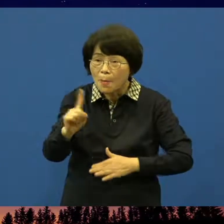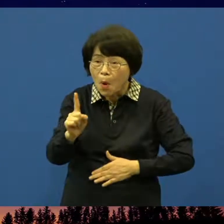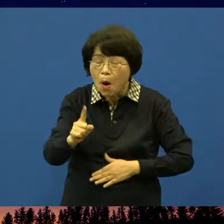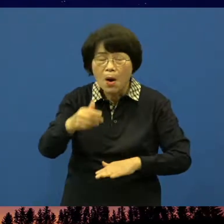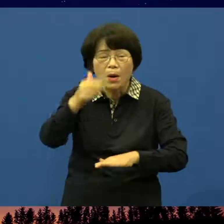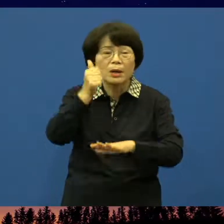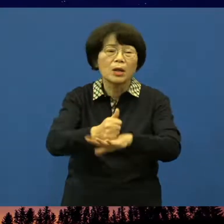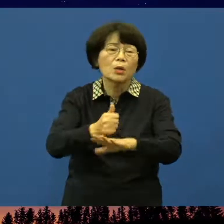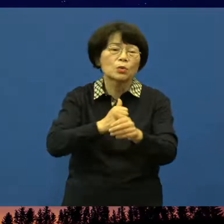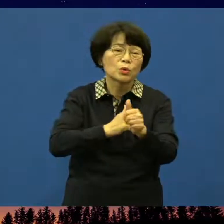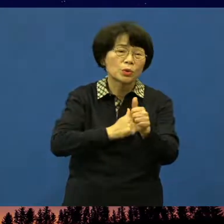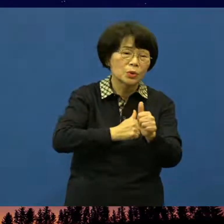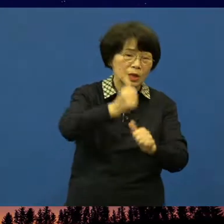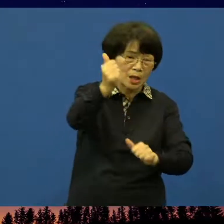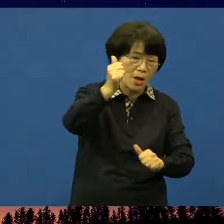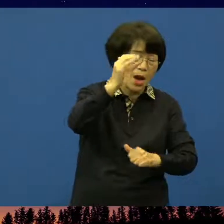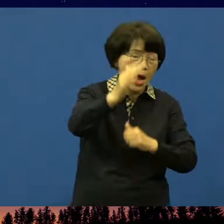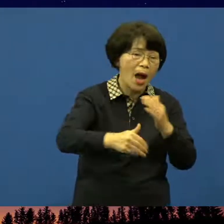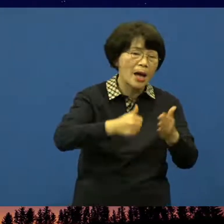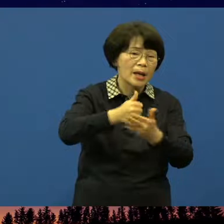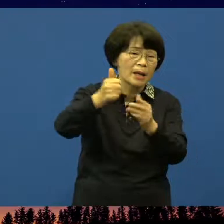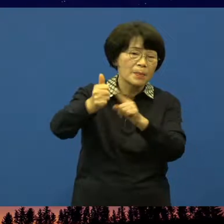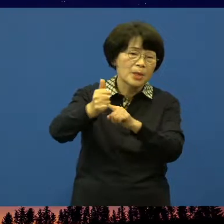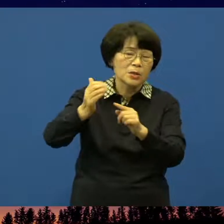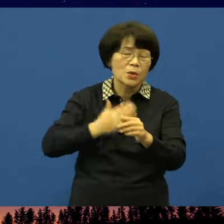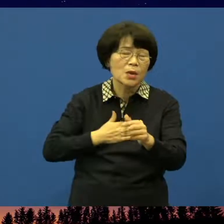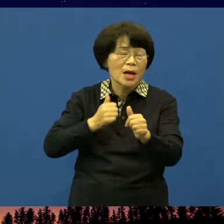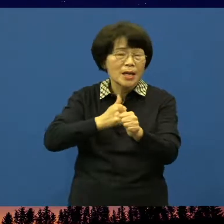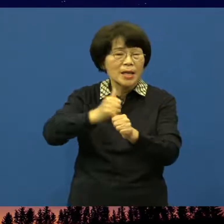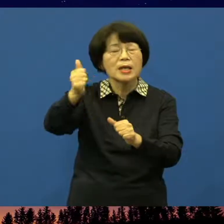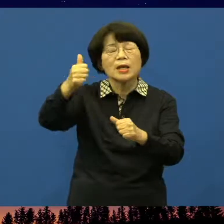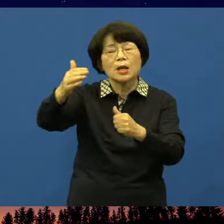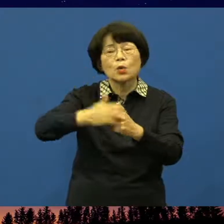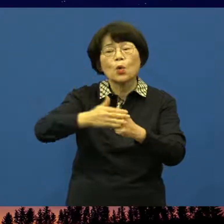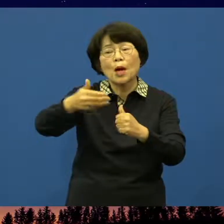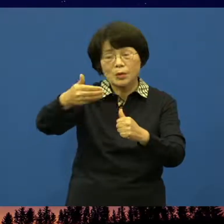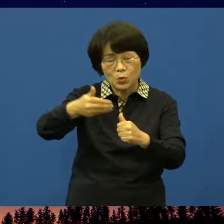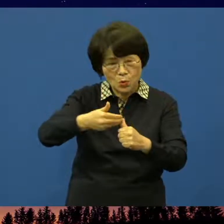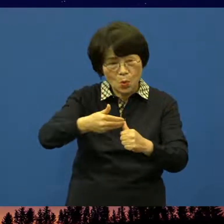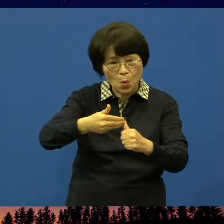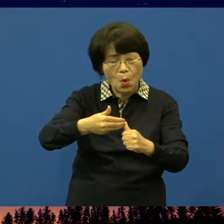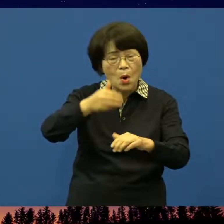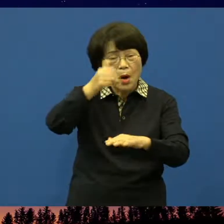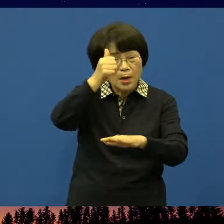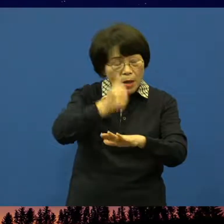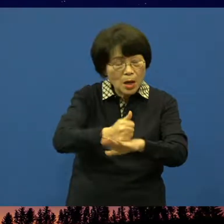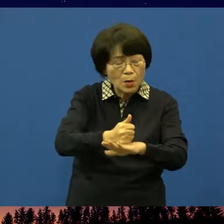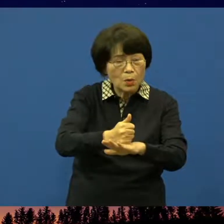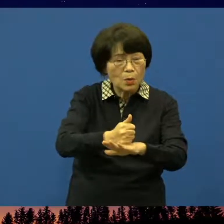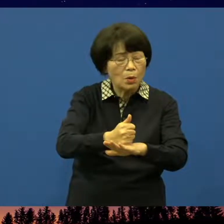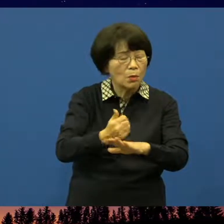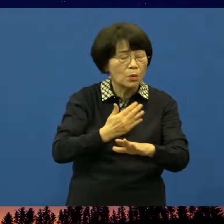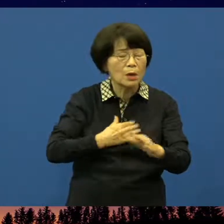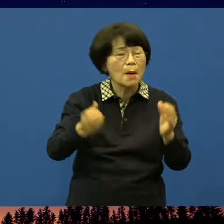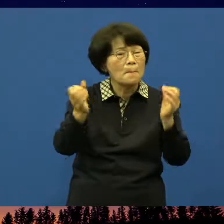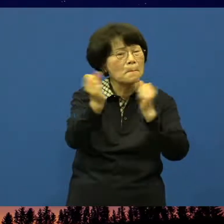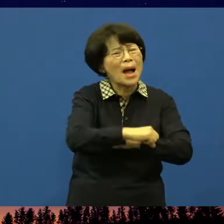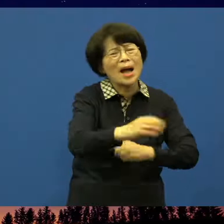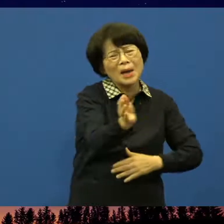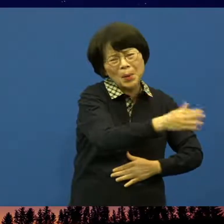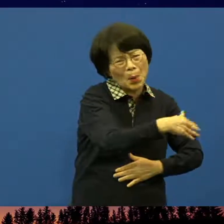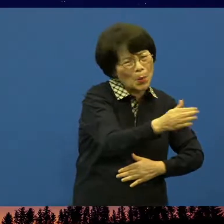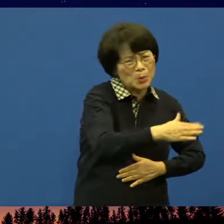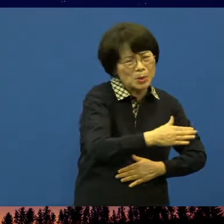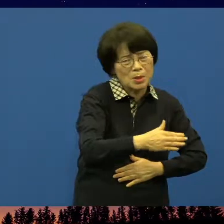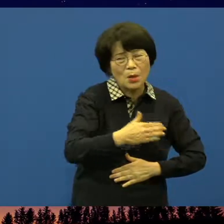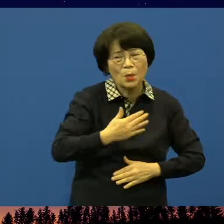거죠. 결국은 하나님 우리의 손을 들어주실 것이라는 것이고, 결국은 우리는 망하지 않을 거라는 거예요. 망하고 싶어도 망할